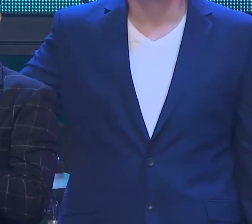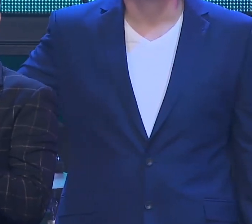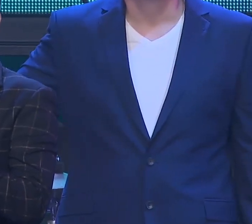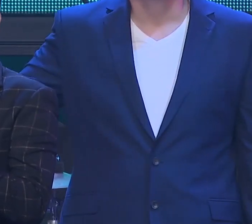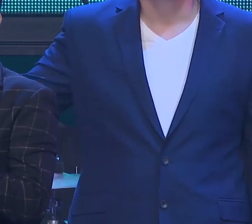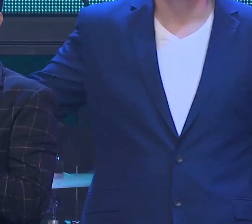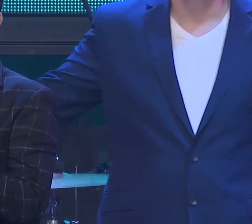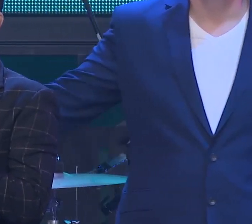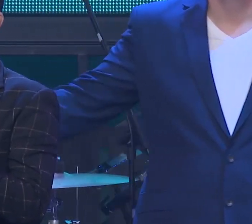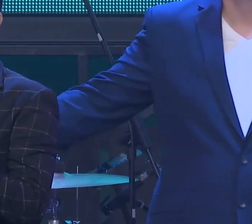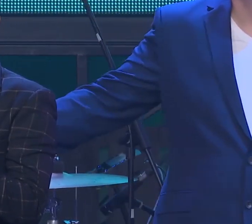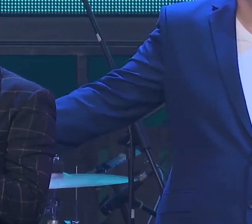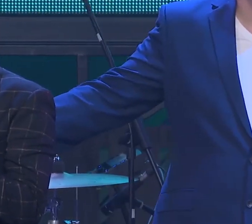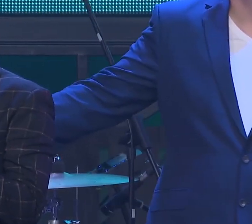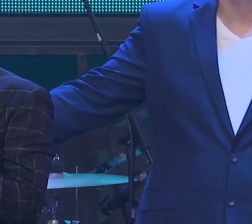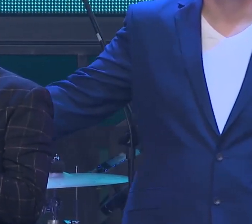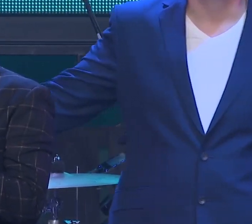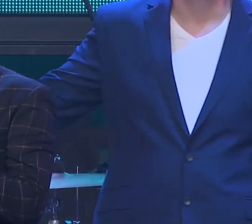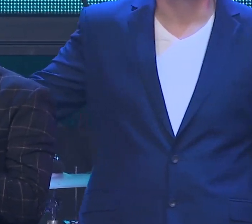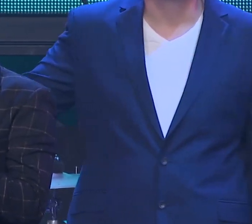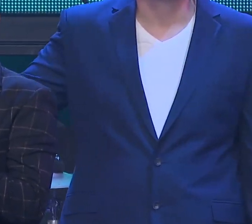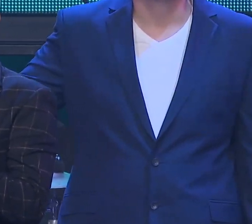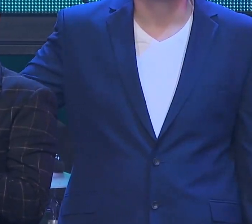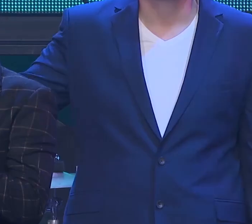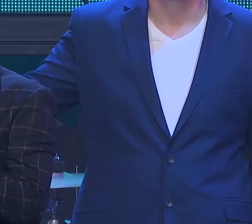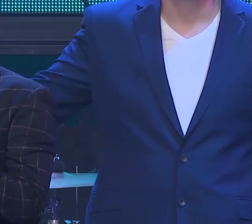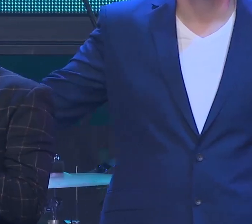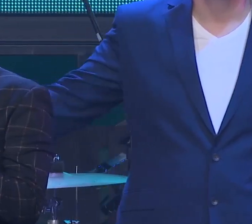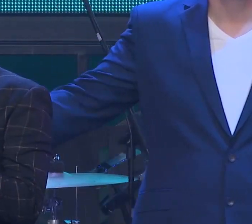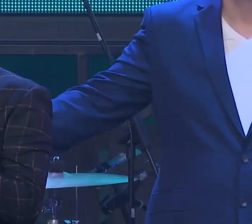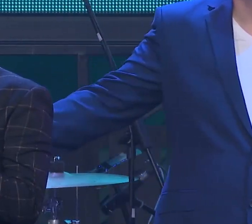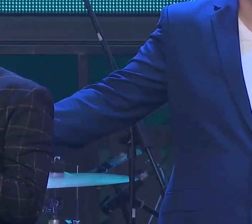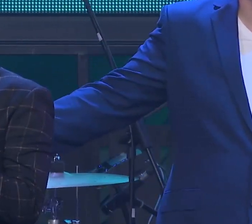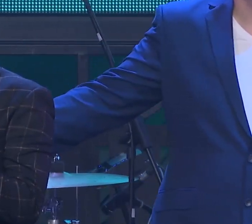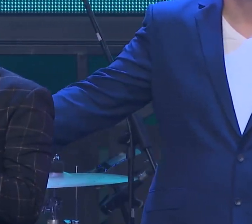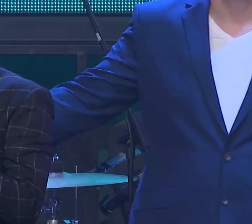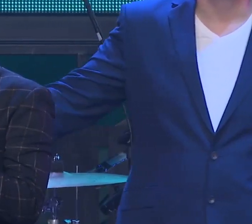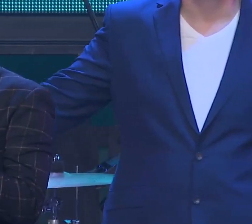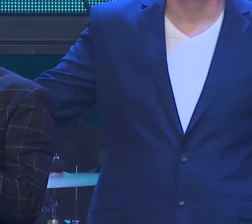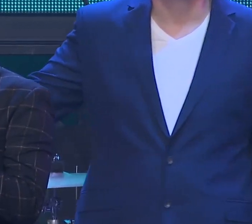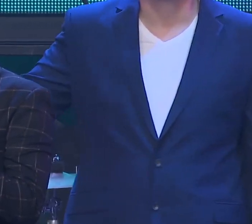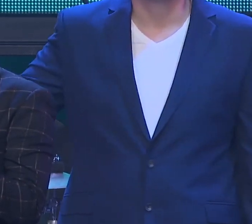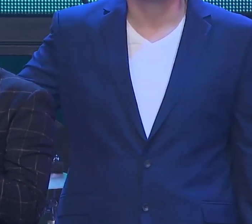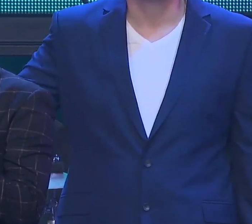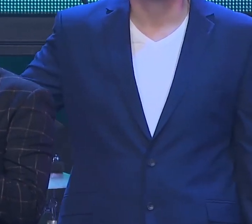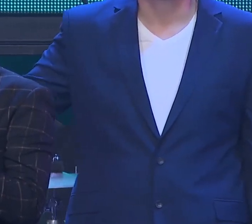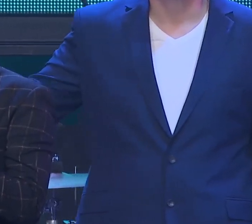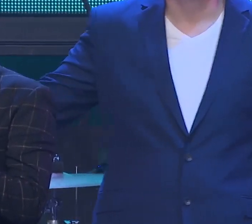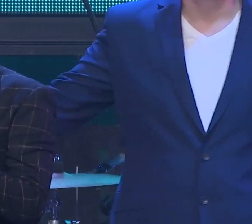Biar Engkau yang memberikan hikmat dan kebijaksanaan buat para pemimpin-pemimpin negara kami Tuhan. Mulai dari Bapak